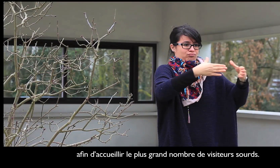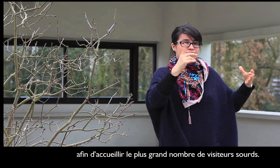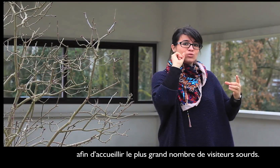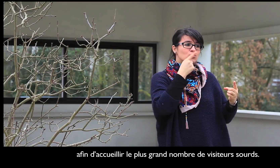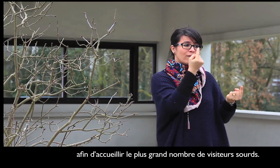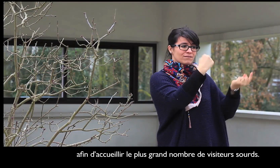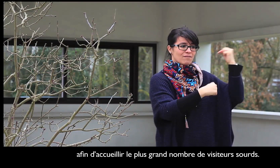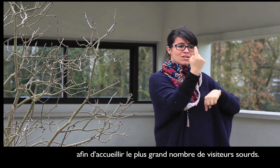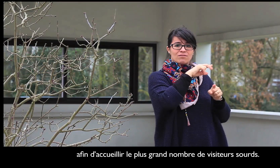sourds.